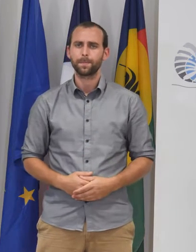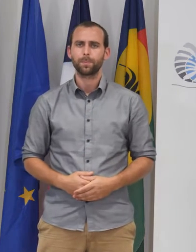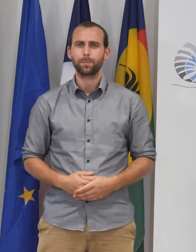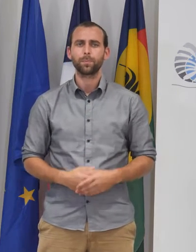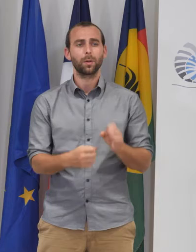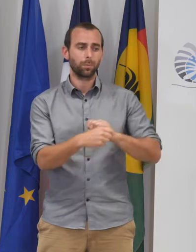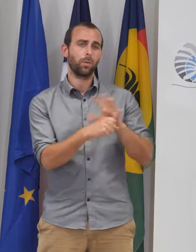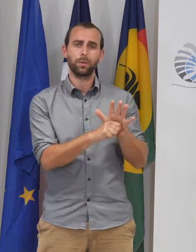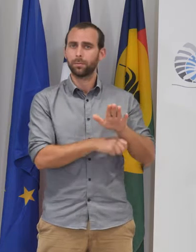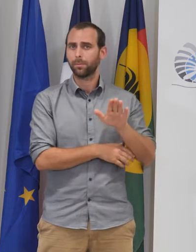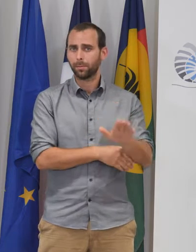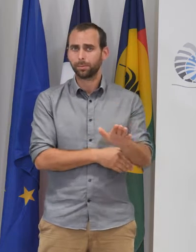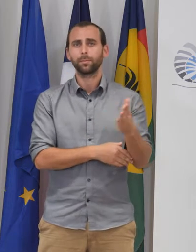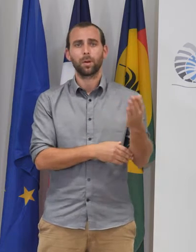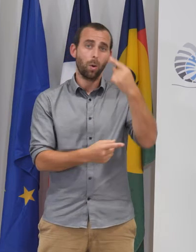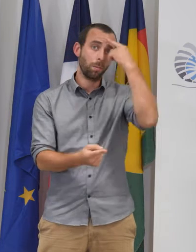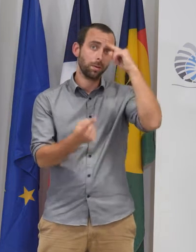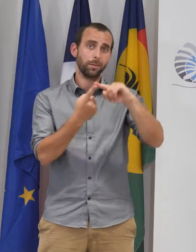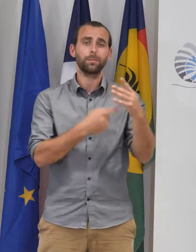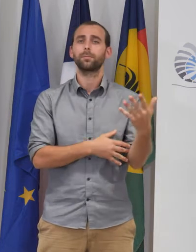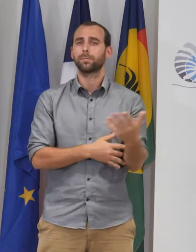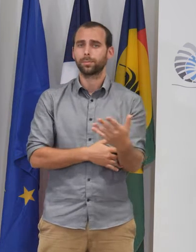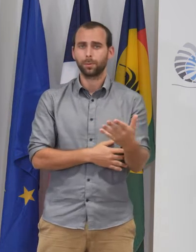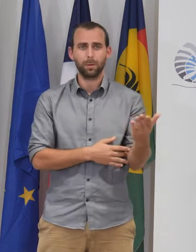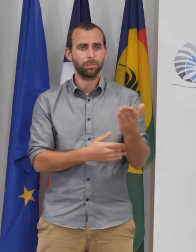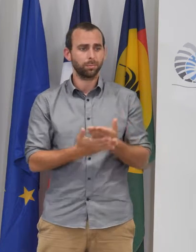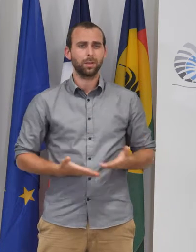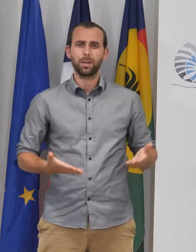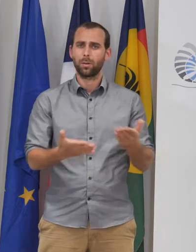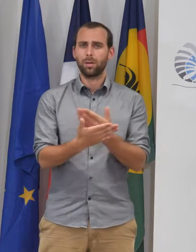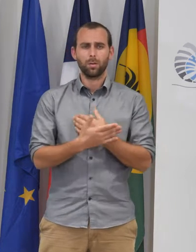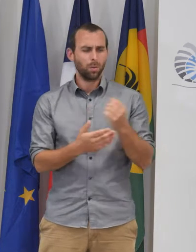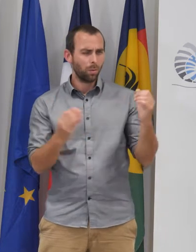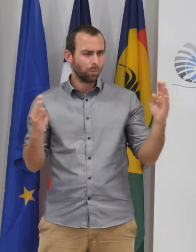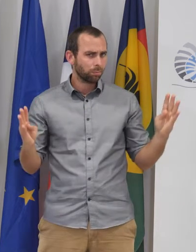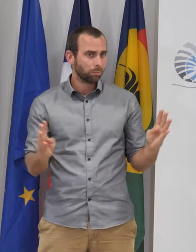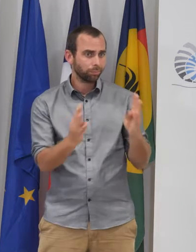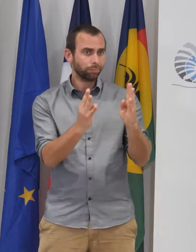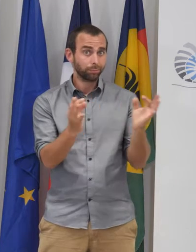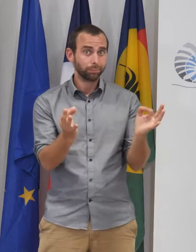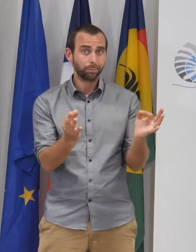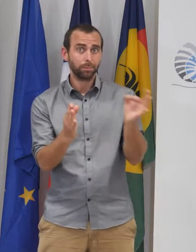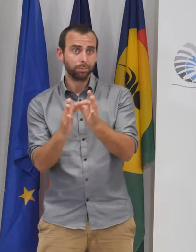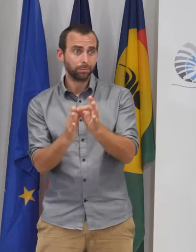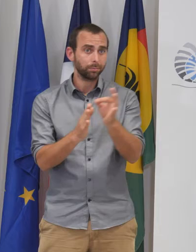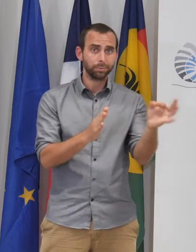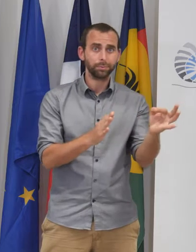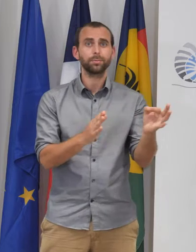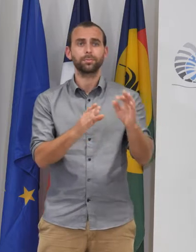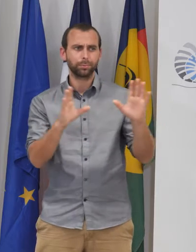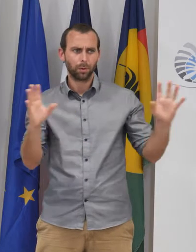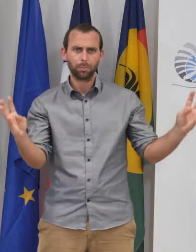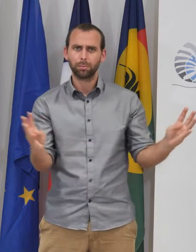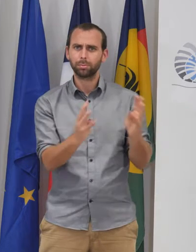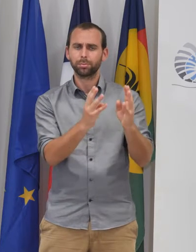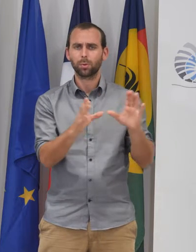virus Covid-19 en limitant les situations de possibles contacts, voire de regroupements, dans